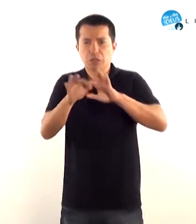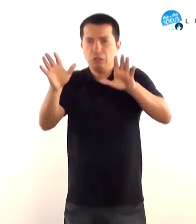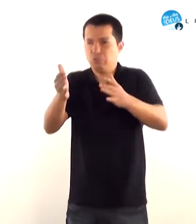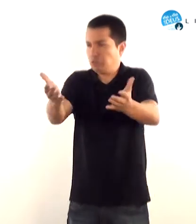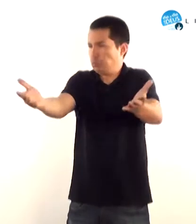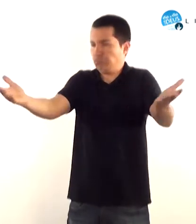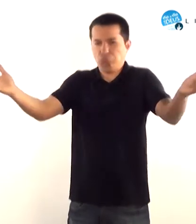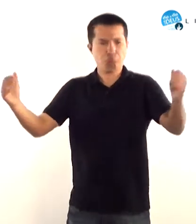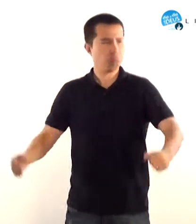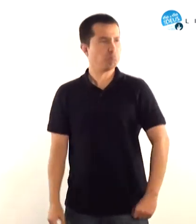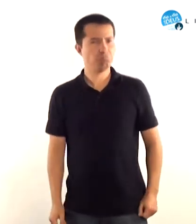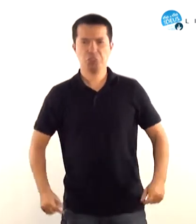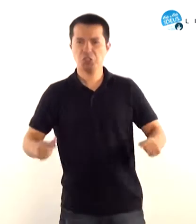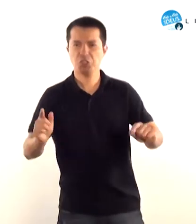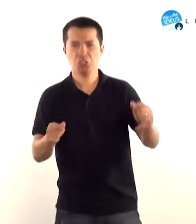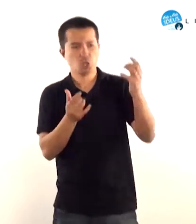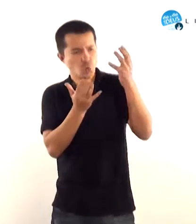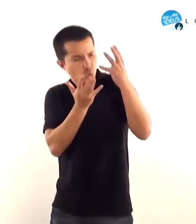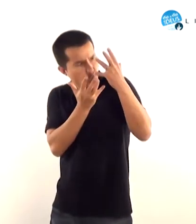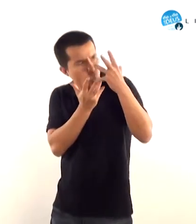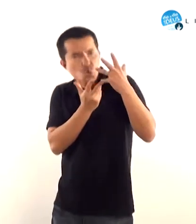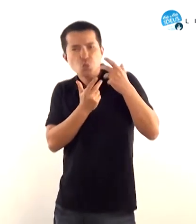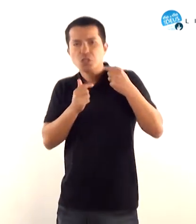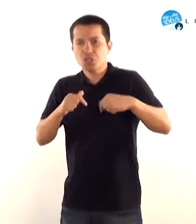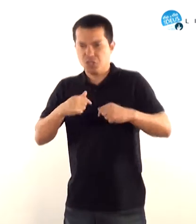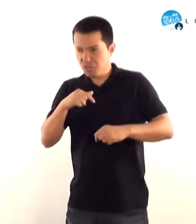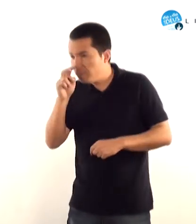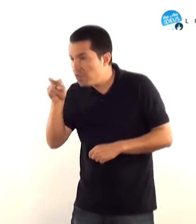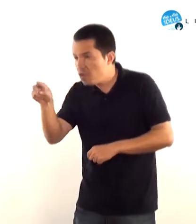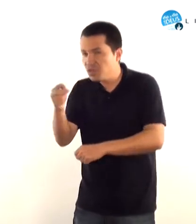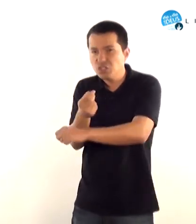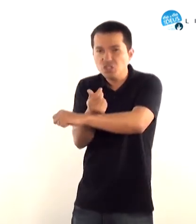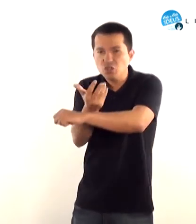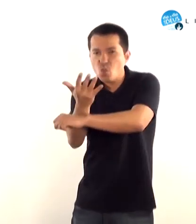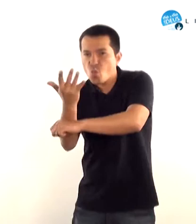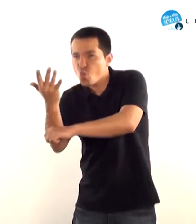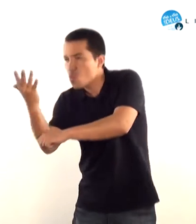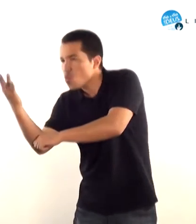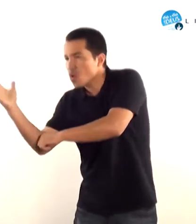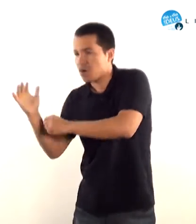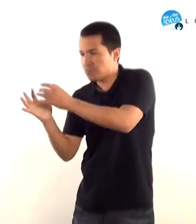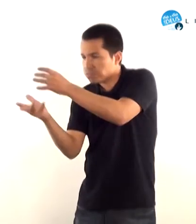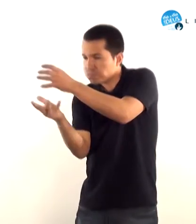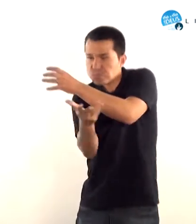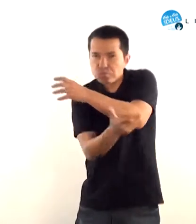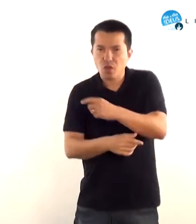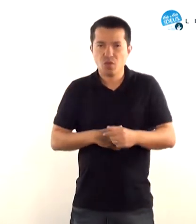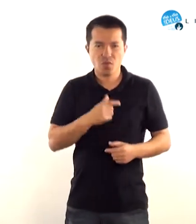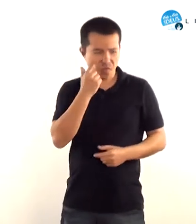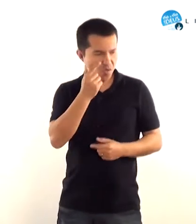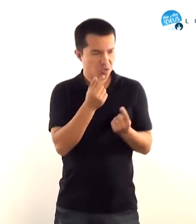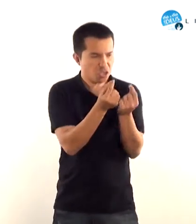terra que emana leite e mel. Olha que maravilha a nossa terra. Olha, você viu a nossa produção, que maravilhosa. Você viu a